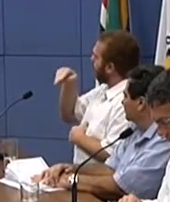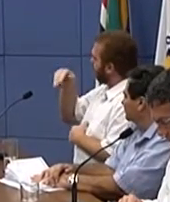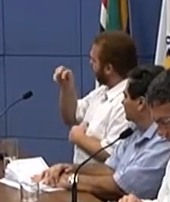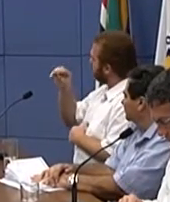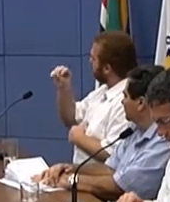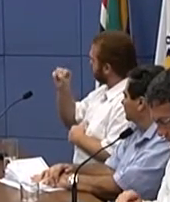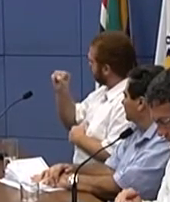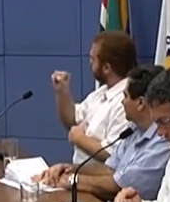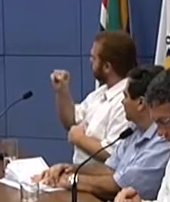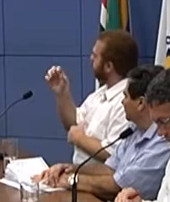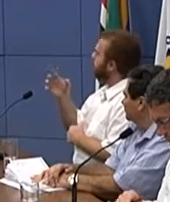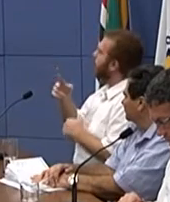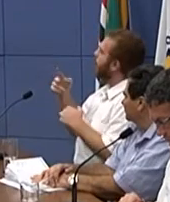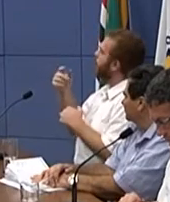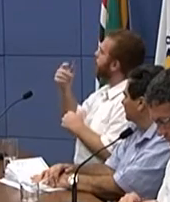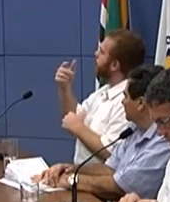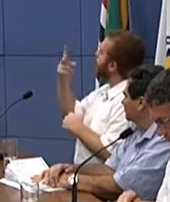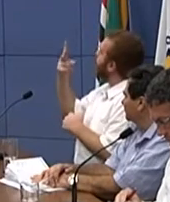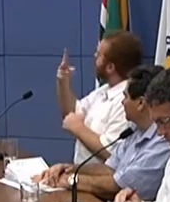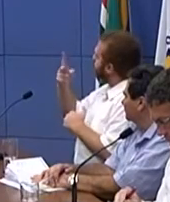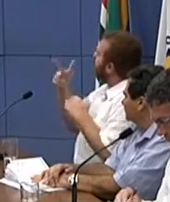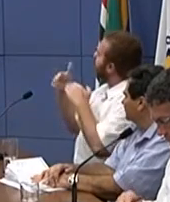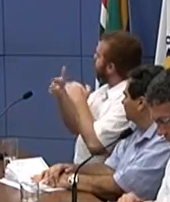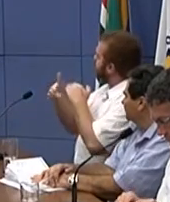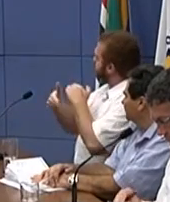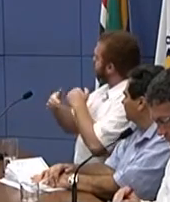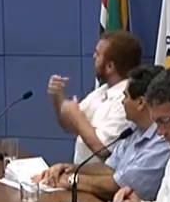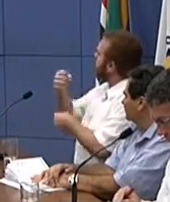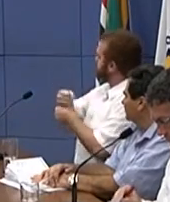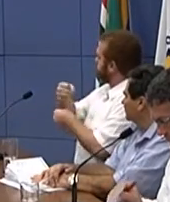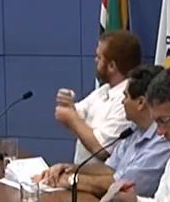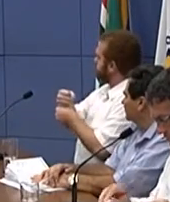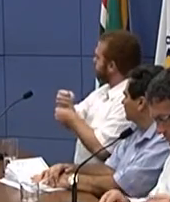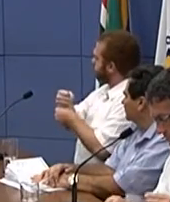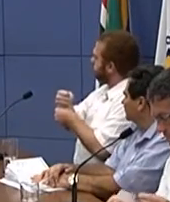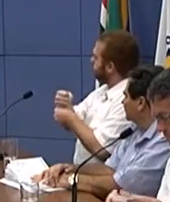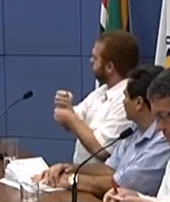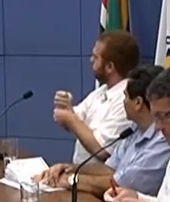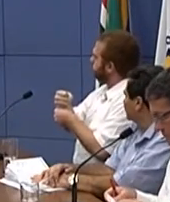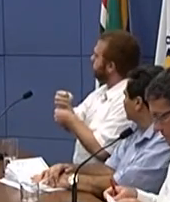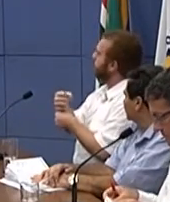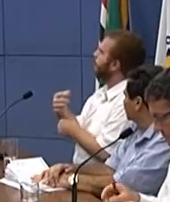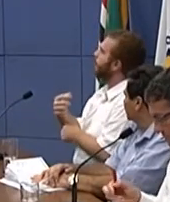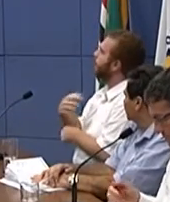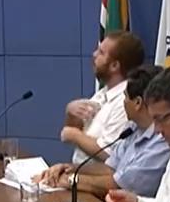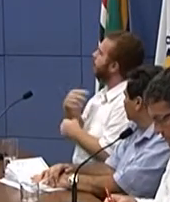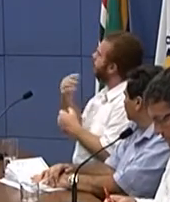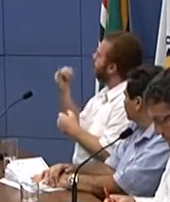O meu nome é Marcos. Eu sou o segundo tesoureiro da SUCAMP.